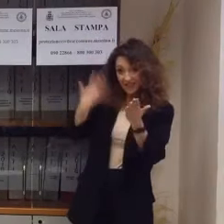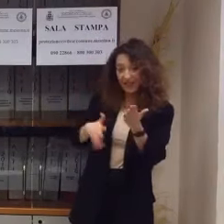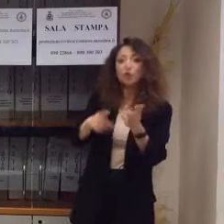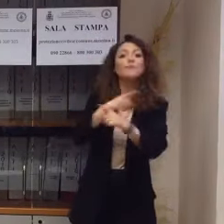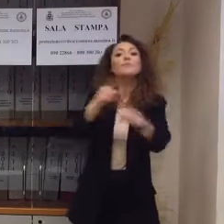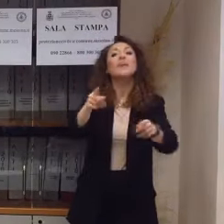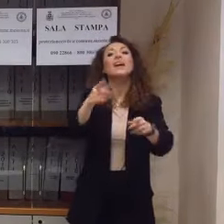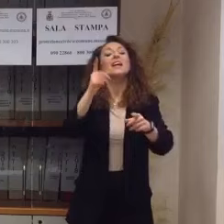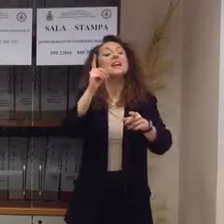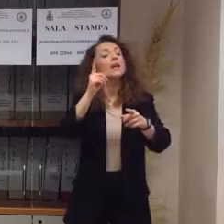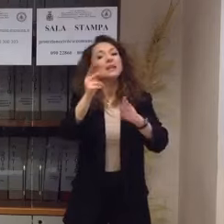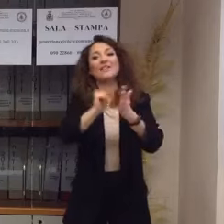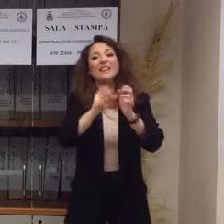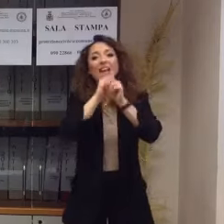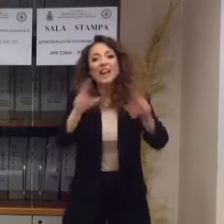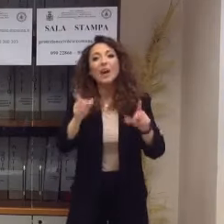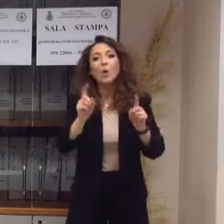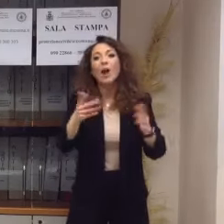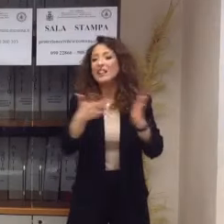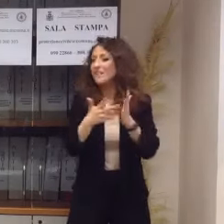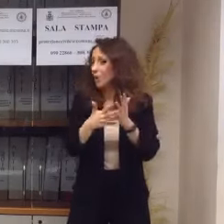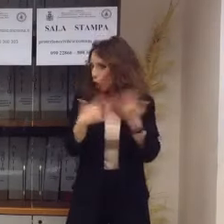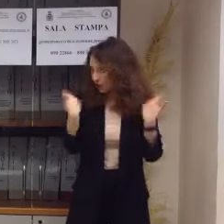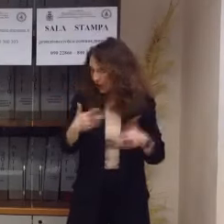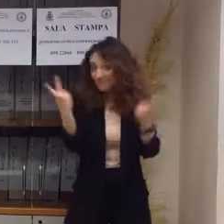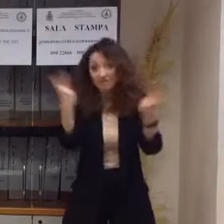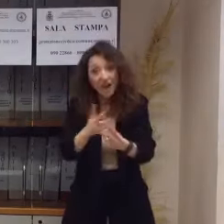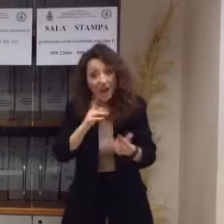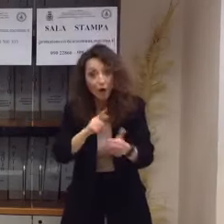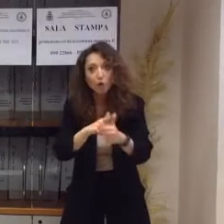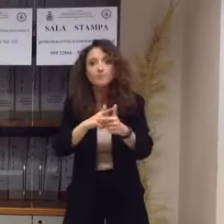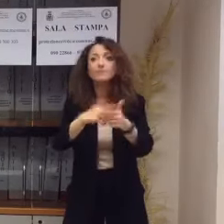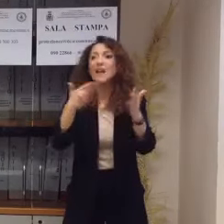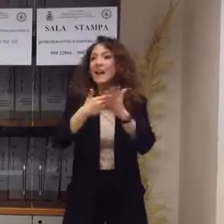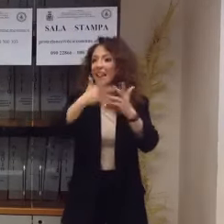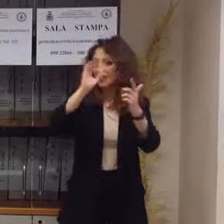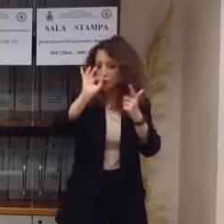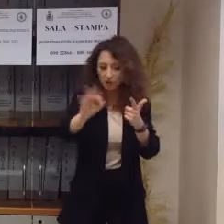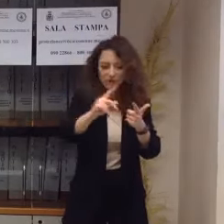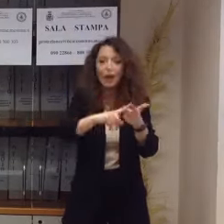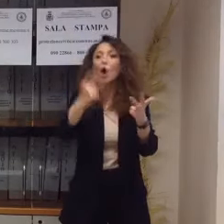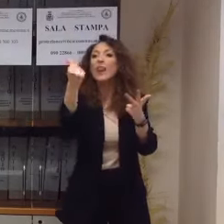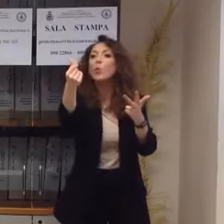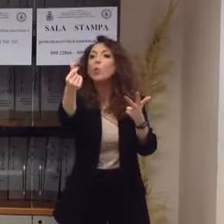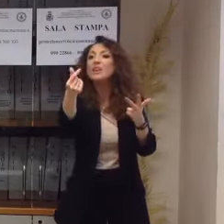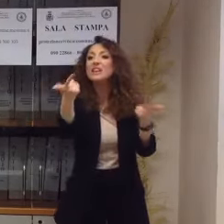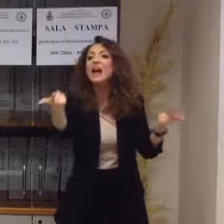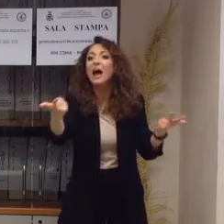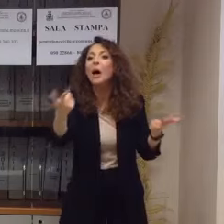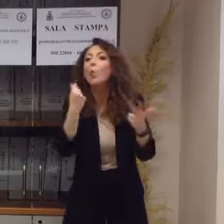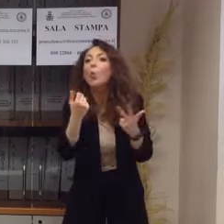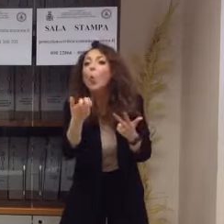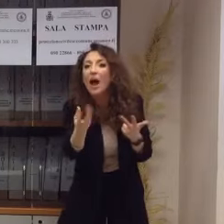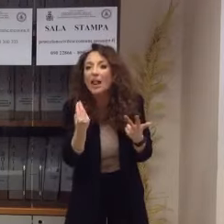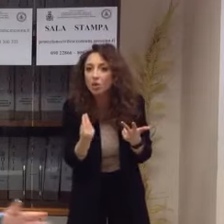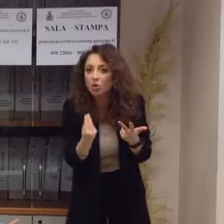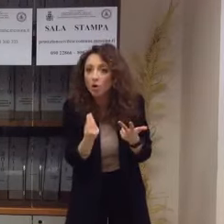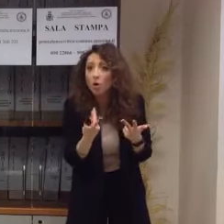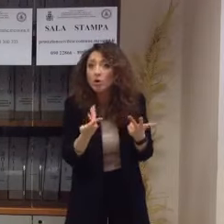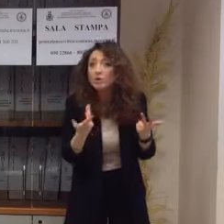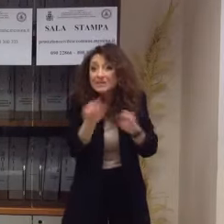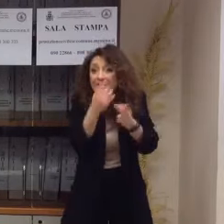realmente in difficoltà, che non hai più entrate e quanto hai di liquidità, perché se hai la liquidità per andare